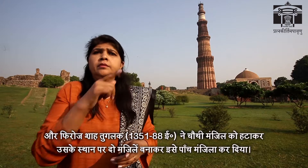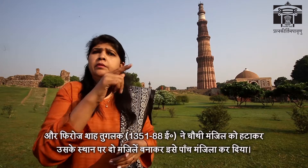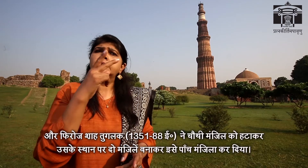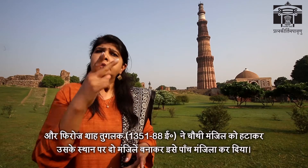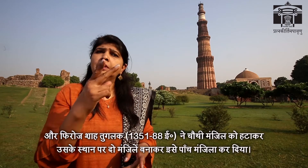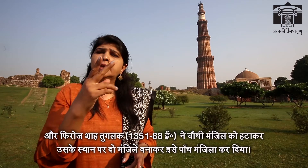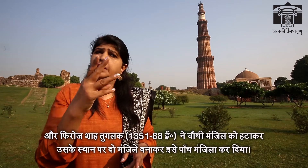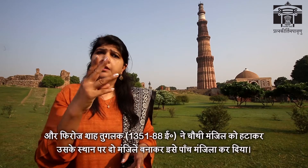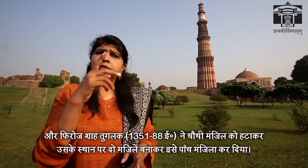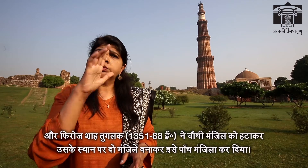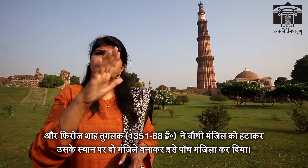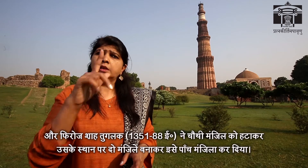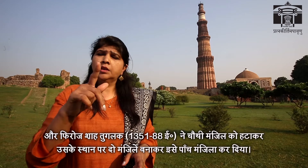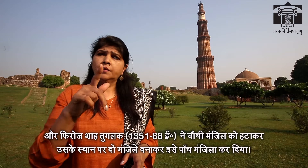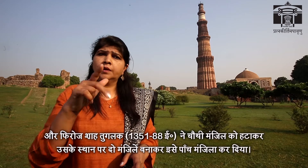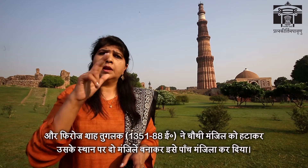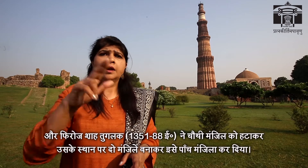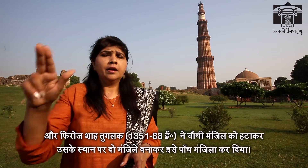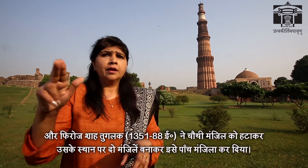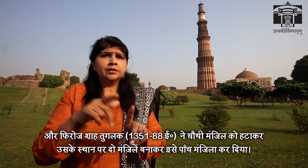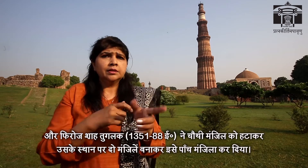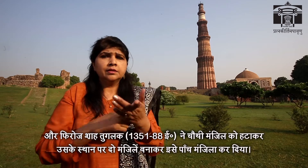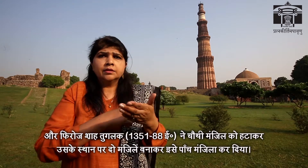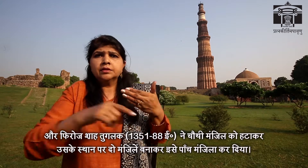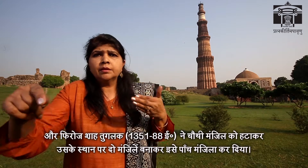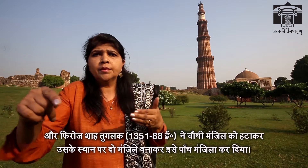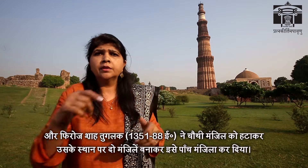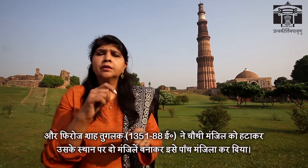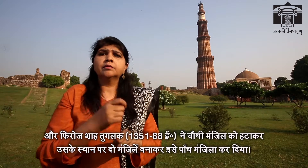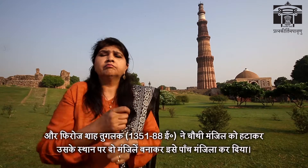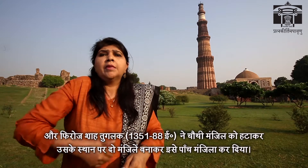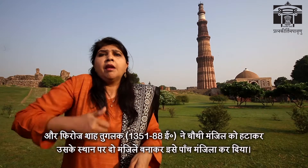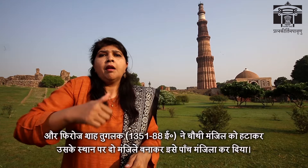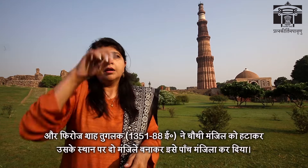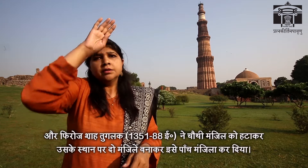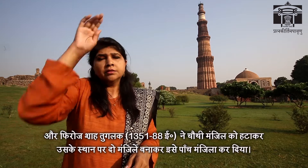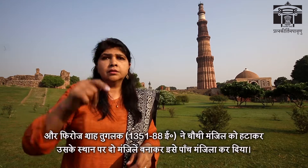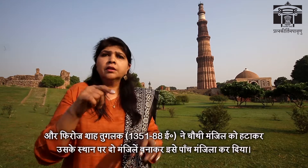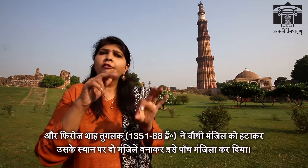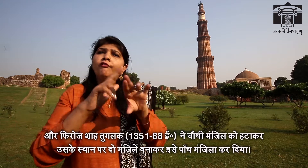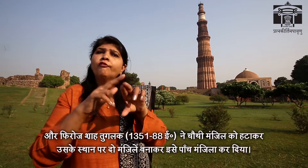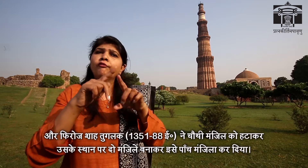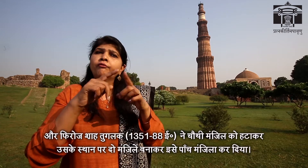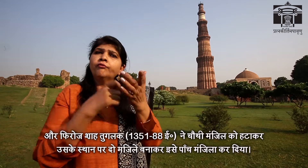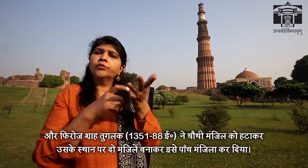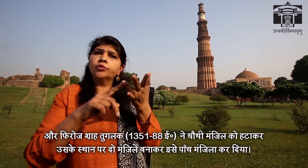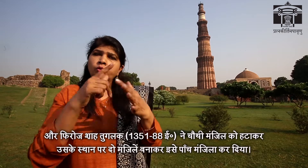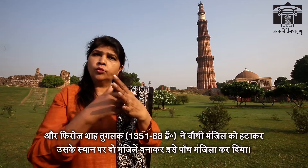1351 से 1388 के मध्य शासन करने वाले फिरोज शाह तुगलक ने चौथी मंजिल